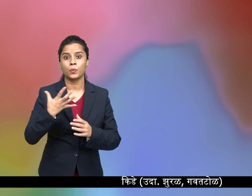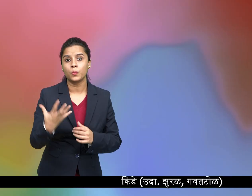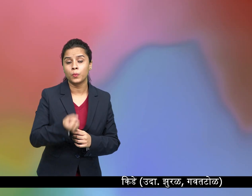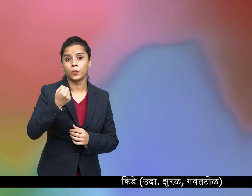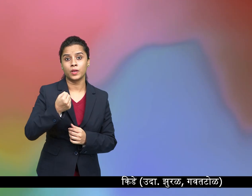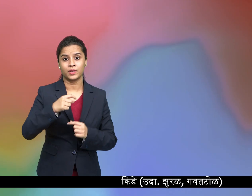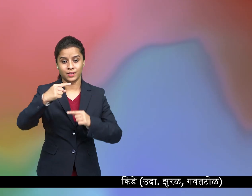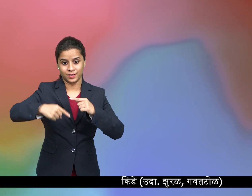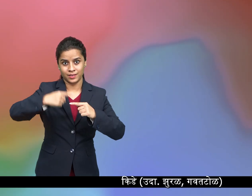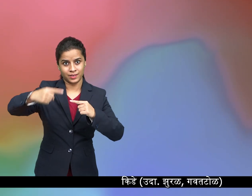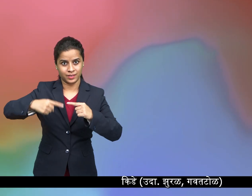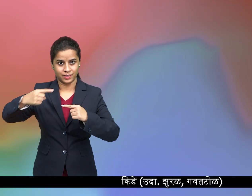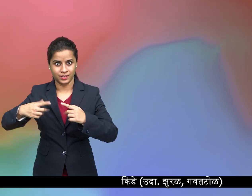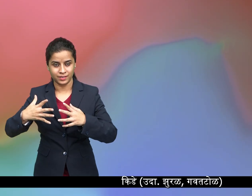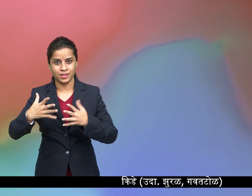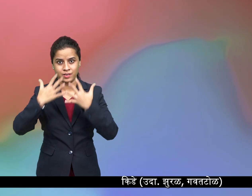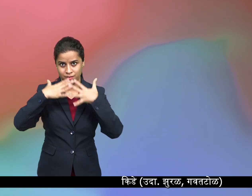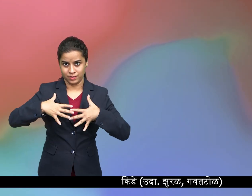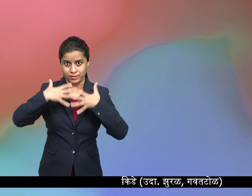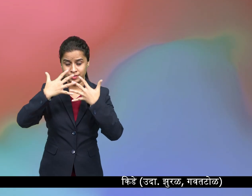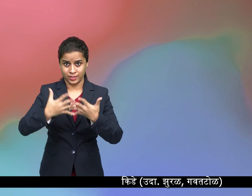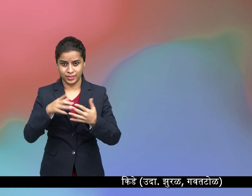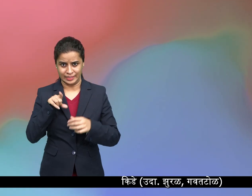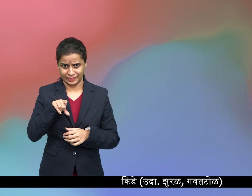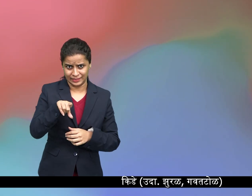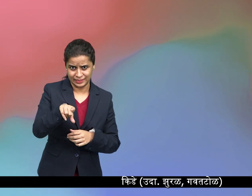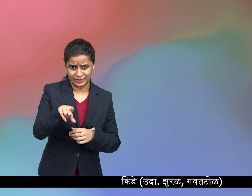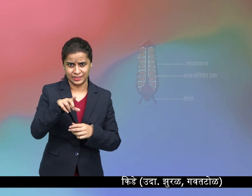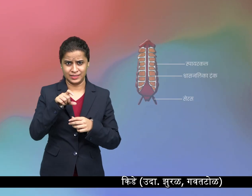किडे उदाहरणार्थ झुरळ, गवतटोळ